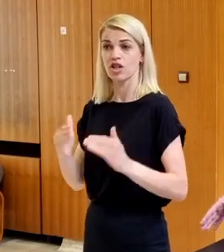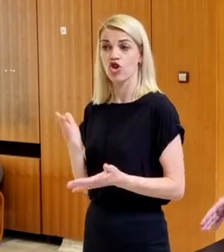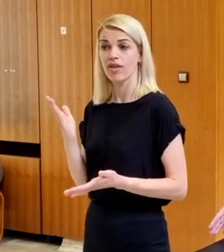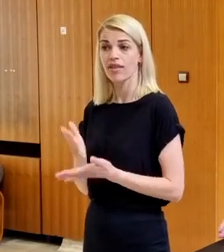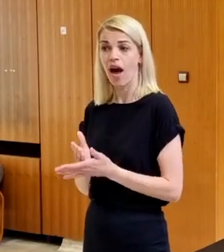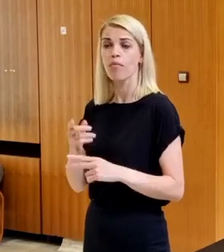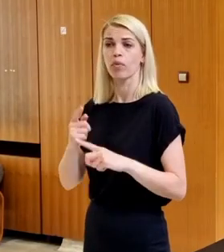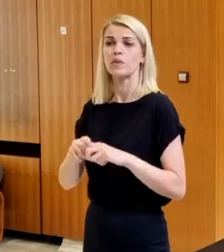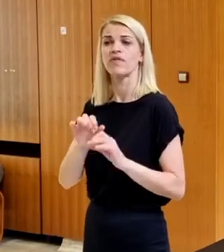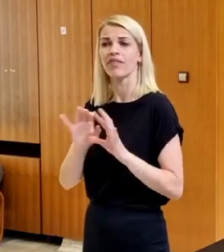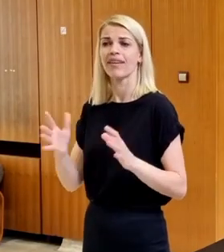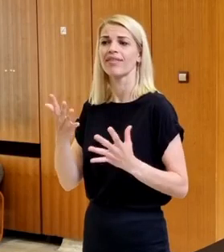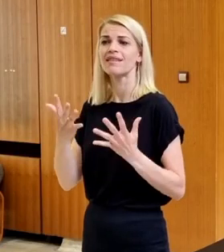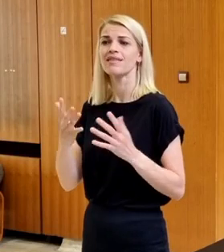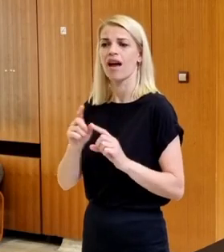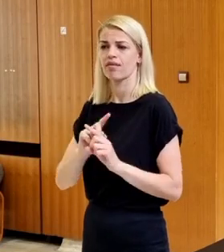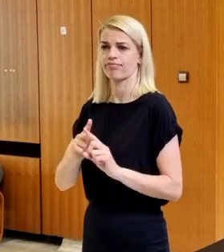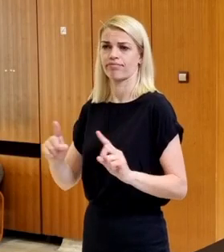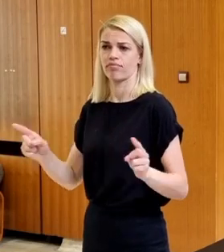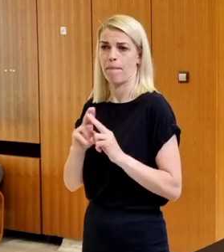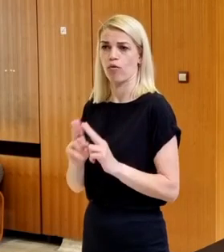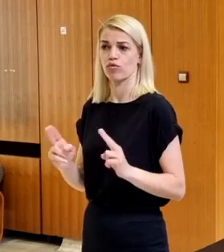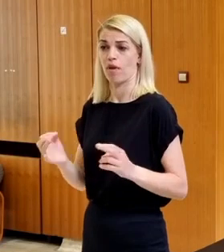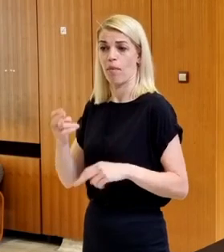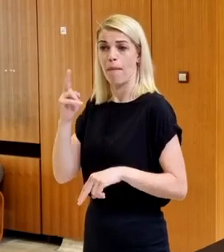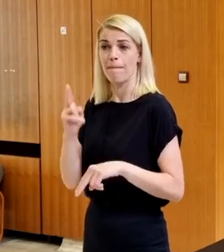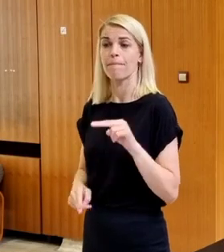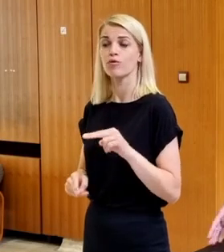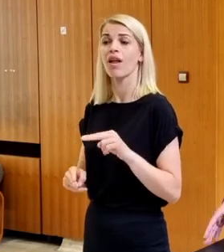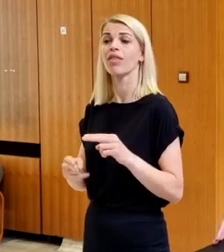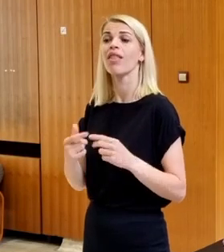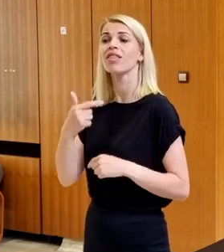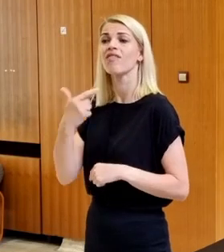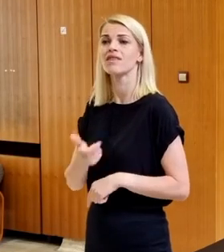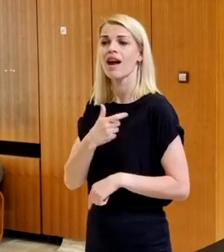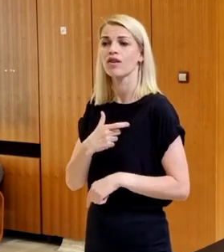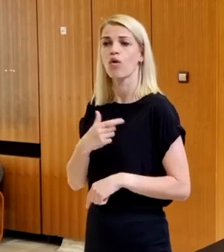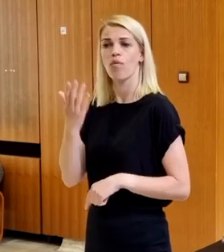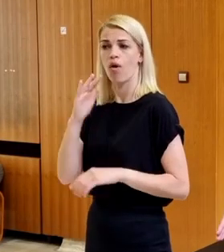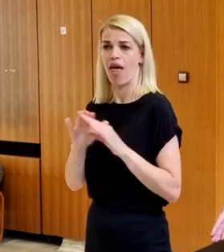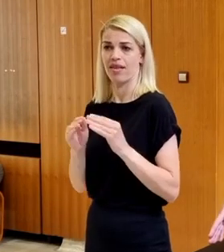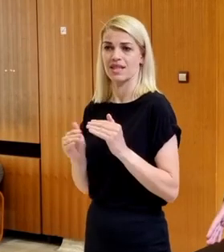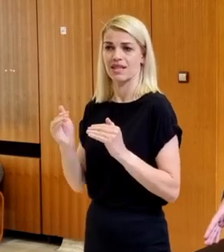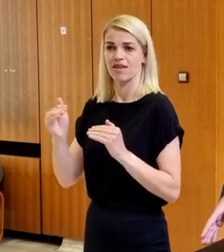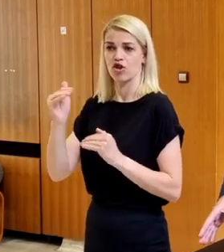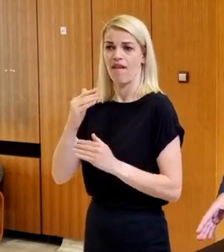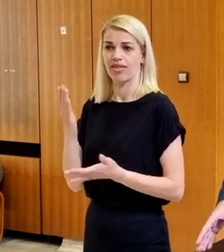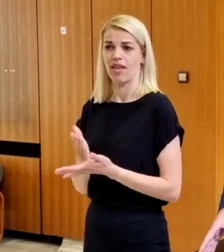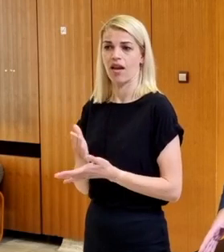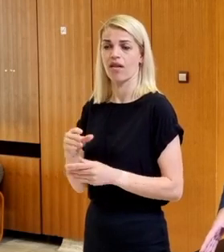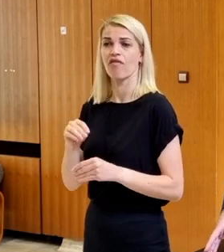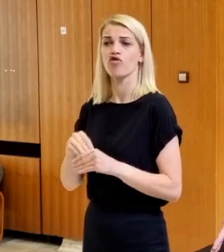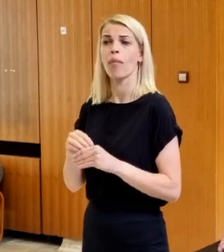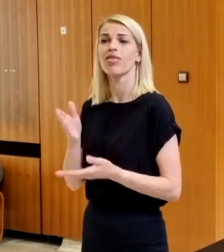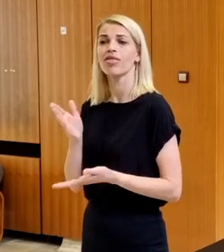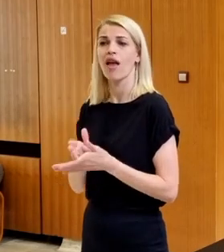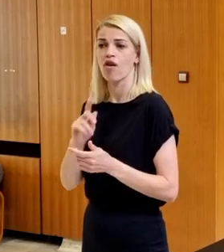10 iných možností. Však za posledné 20 rokov sa tu dane len a len zvyšovali. Od daňovej